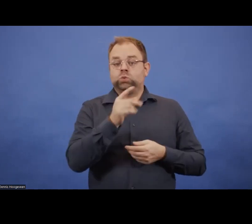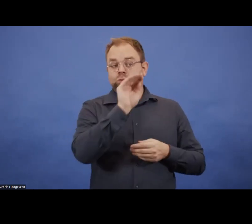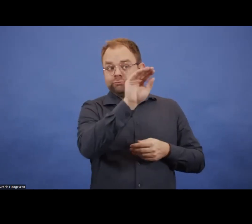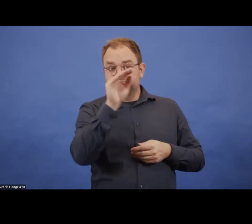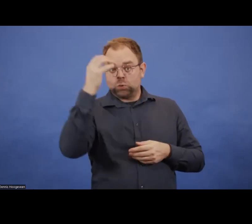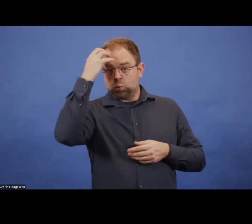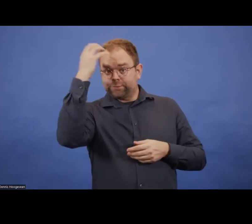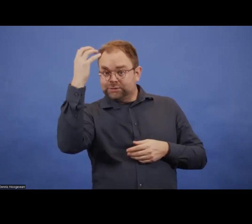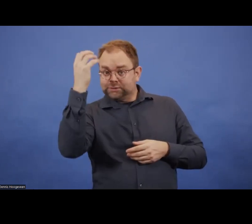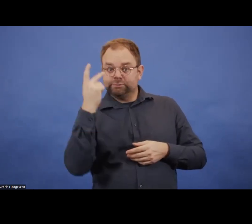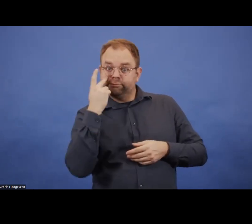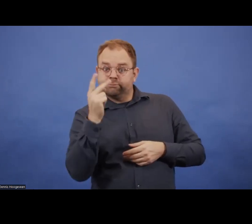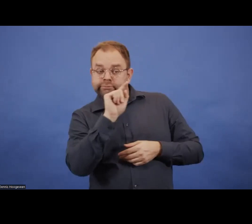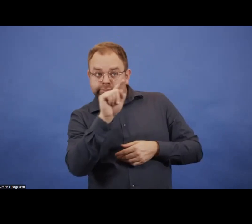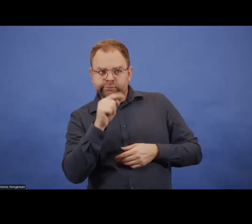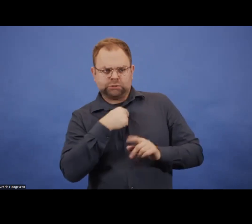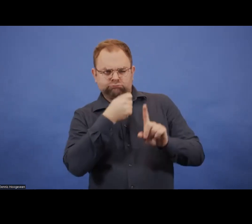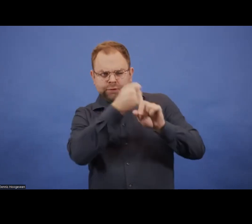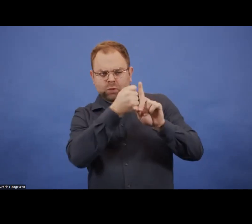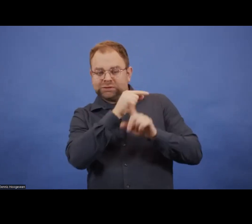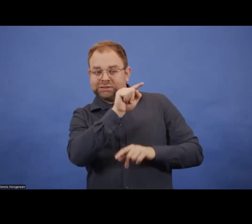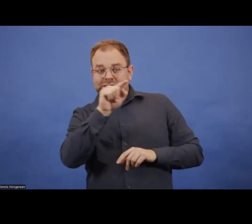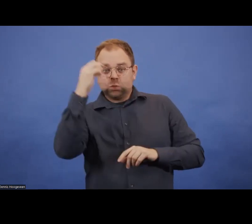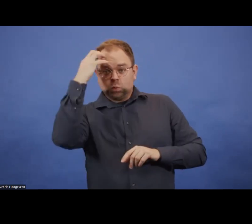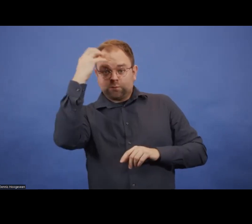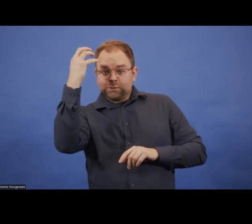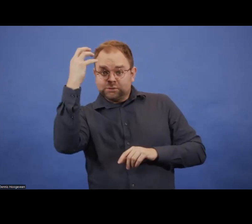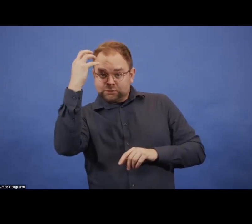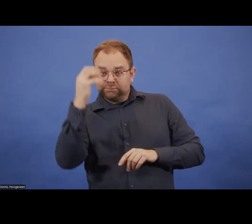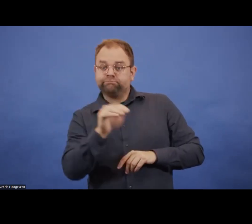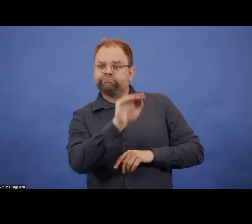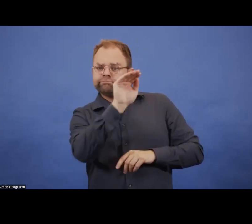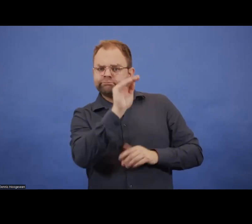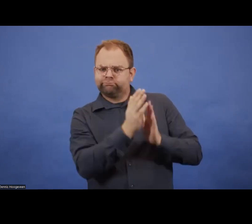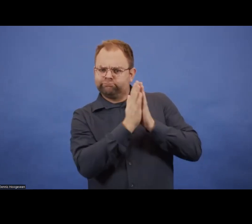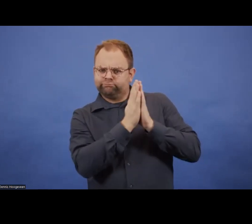plegados sensibles en cuanto a la discapacidad.